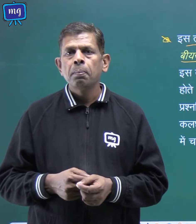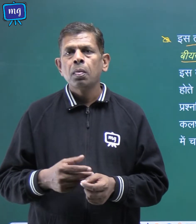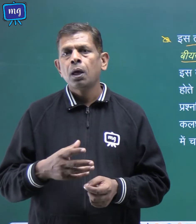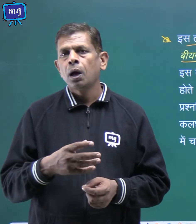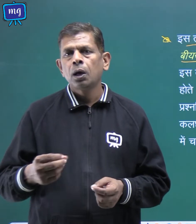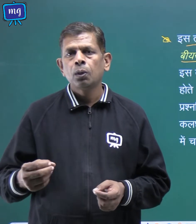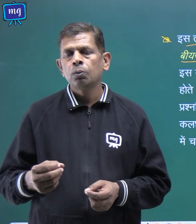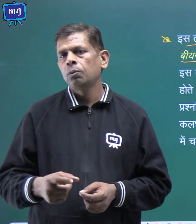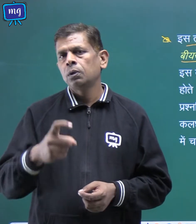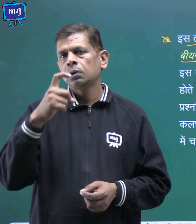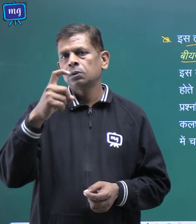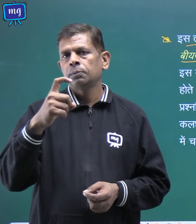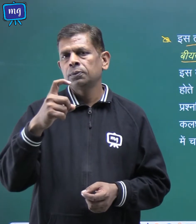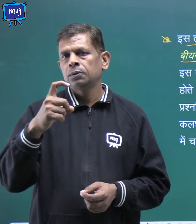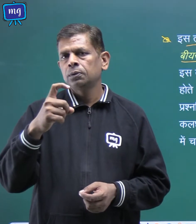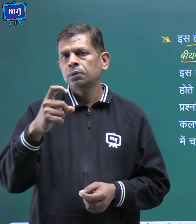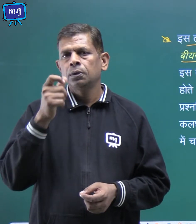अथवा सप्तऋषि भी